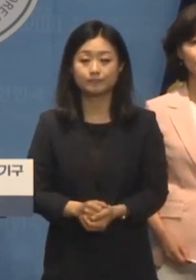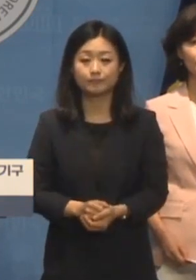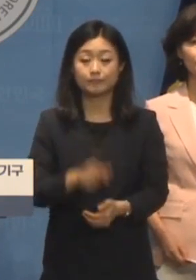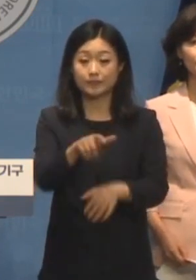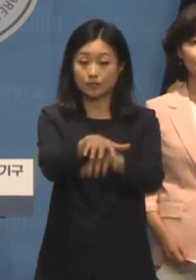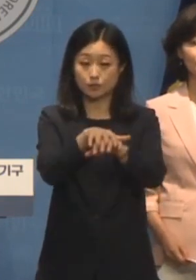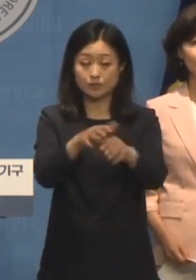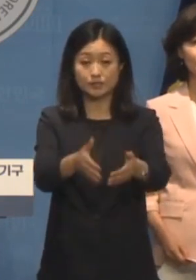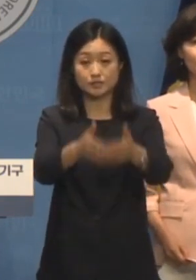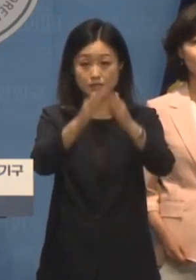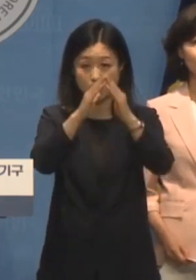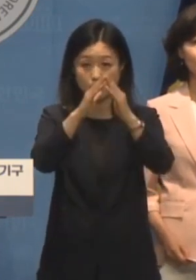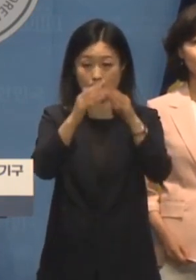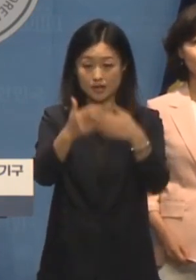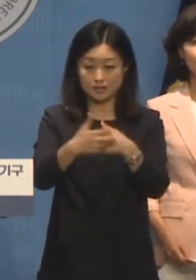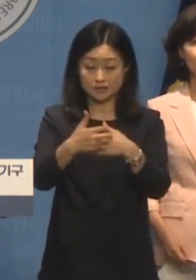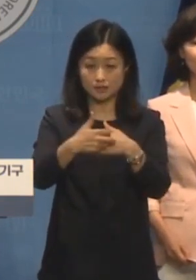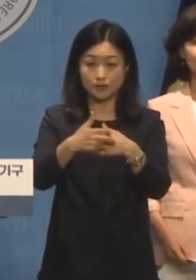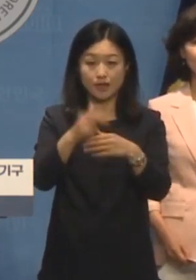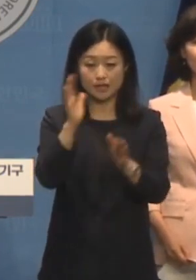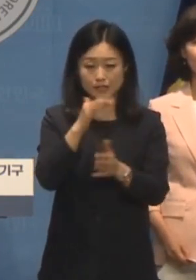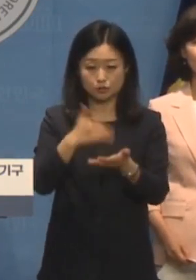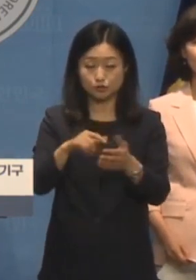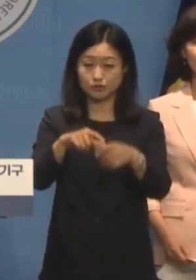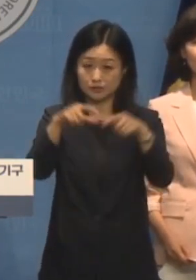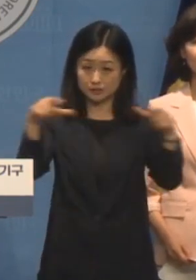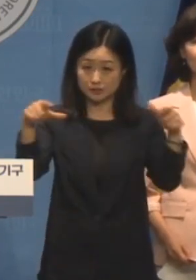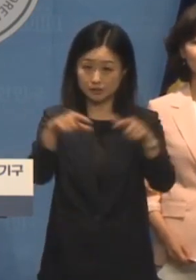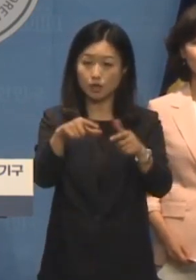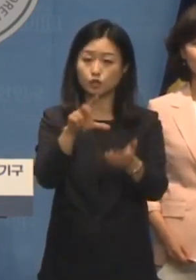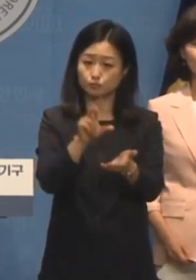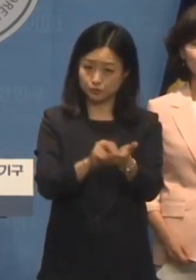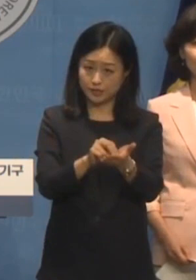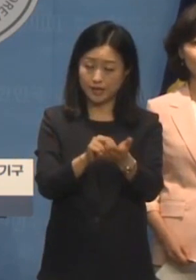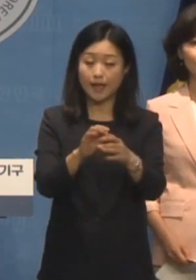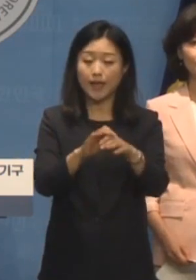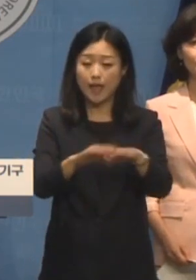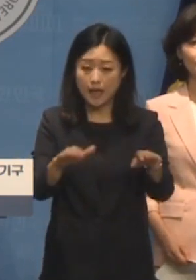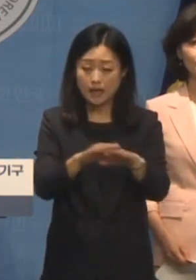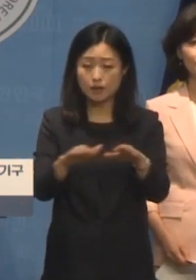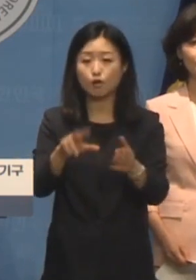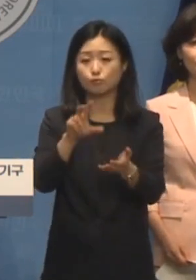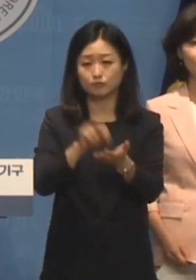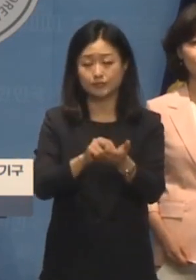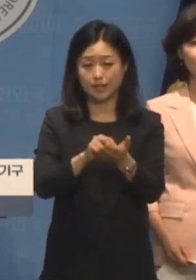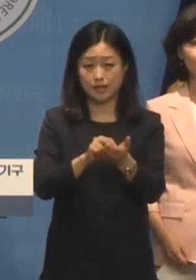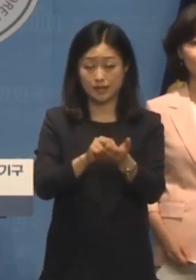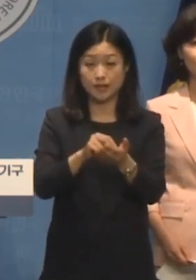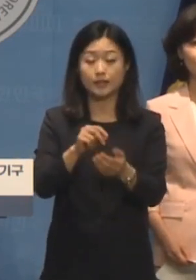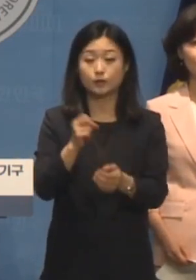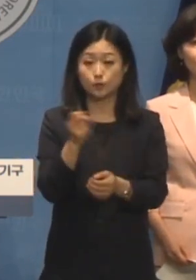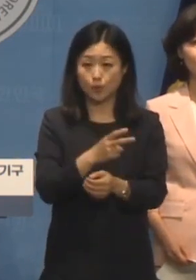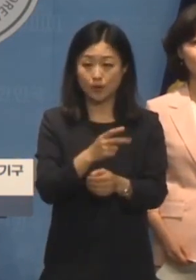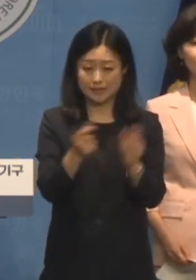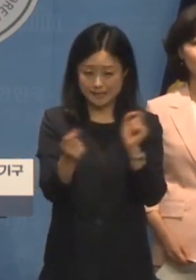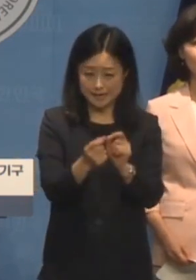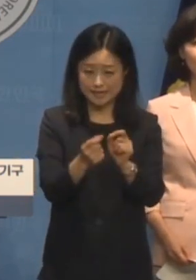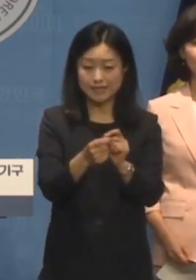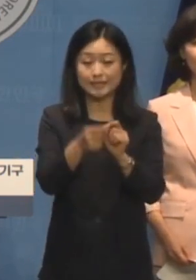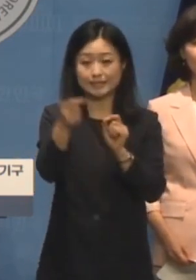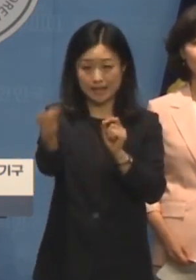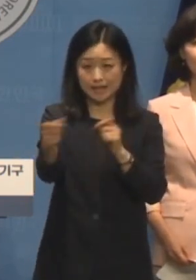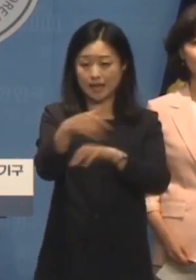기구에서 의대 증원을 포함한 의료 대란 해결 방안을 조속히 논의하고 단기 대책부터 장기